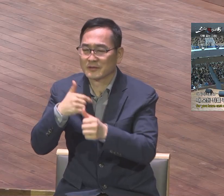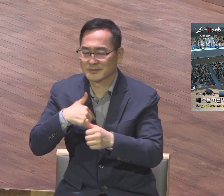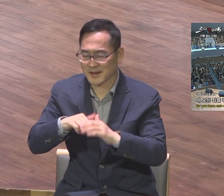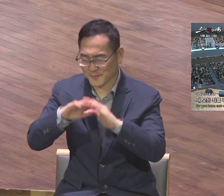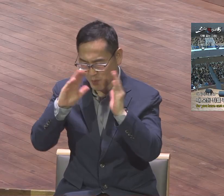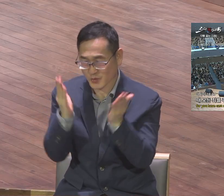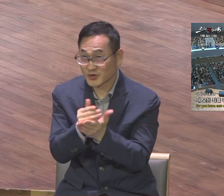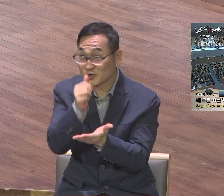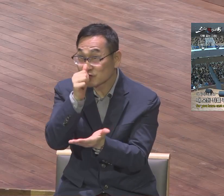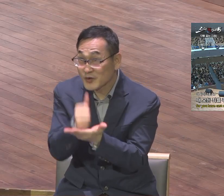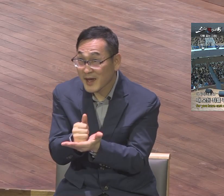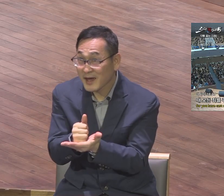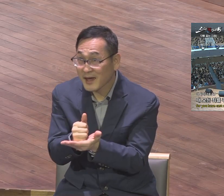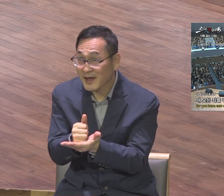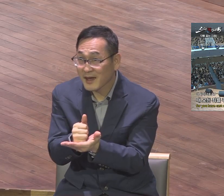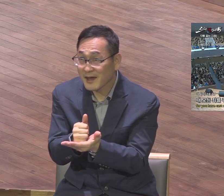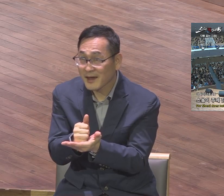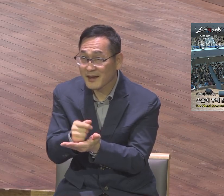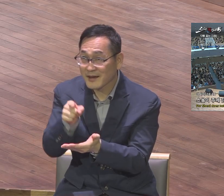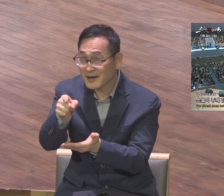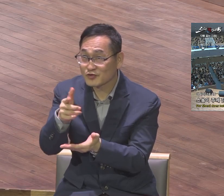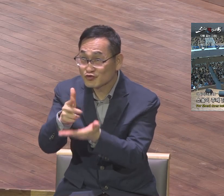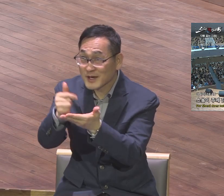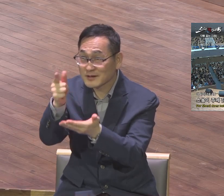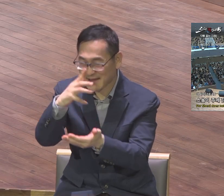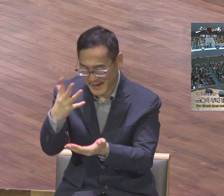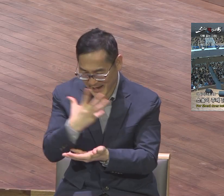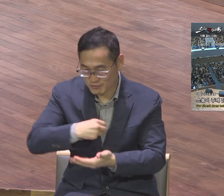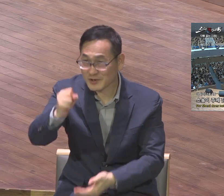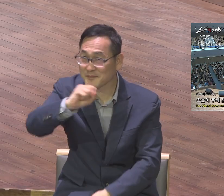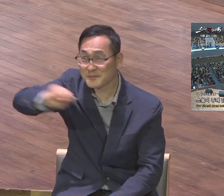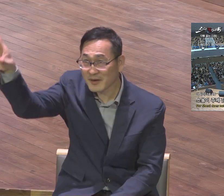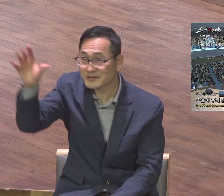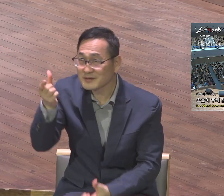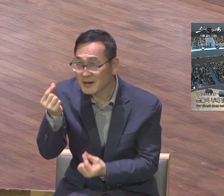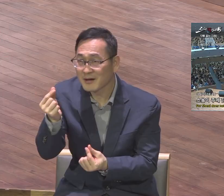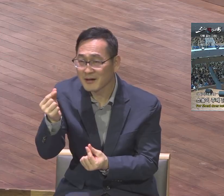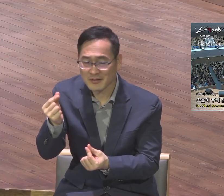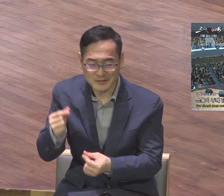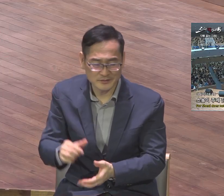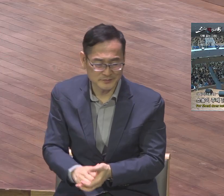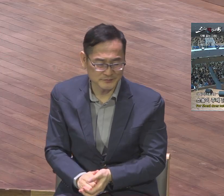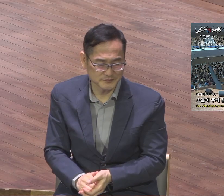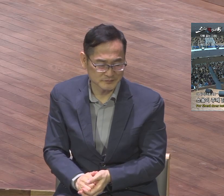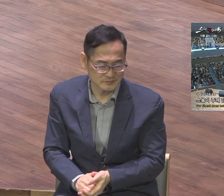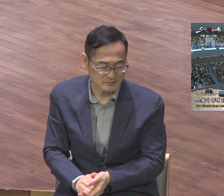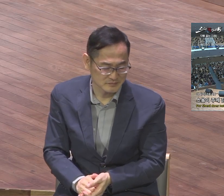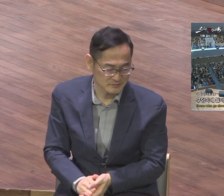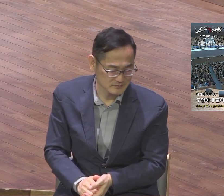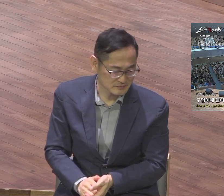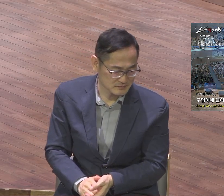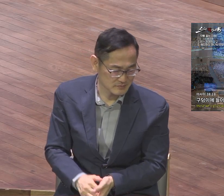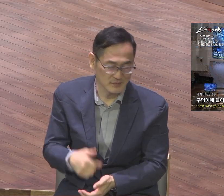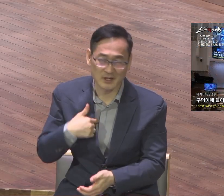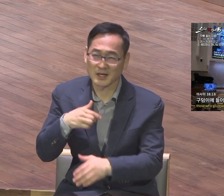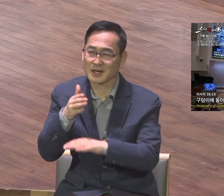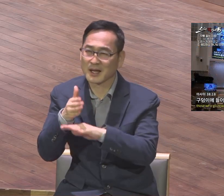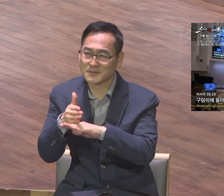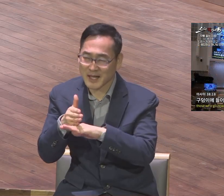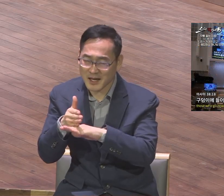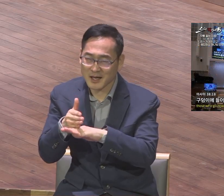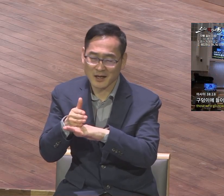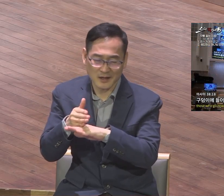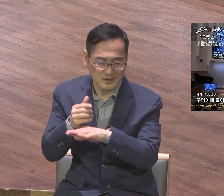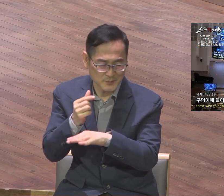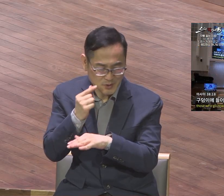모든 죄를 주의 등 뒤에 던지셨나이다. 소홀히 주께 감사하지 못하면 사망의 주를 찬양하지 못하며 구덩이에